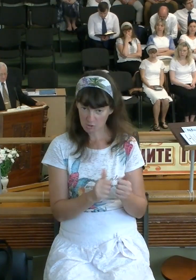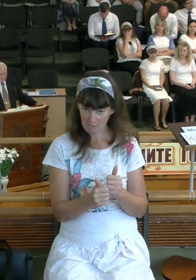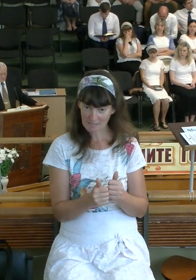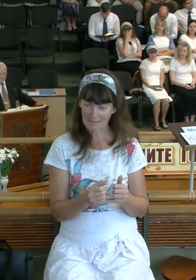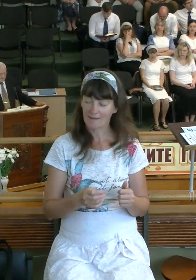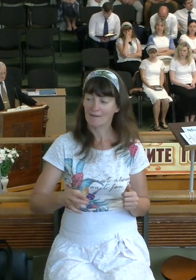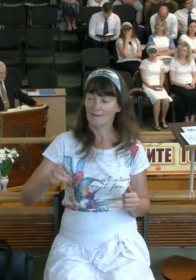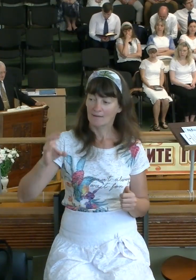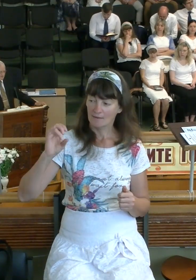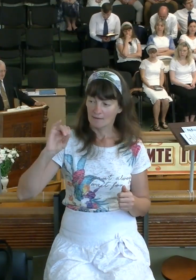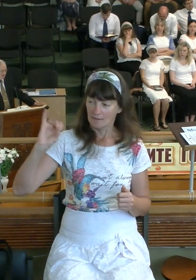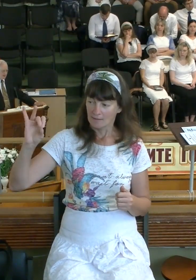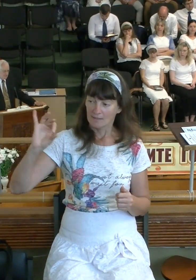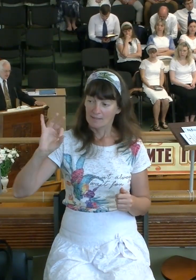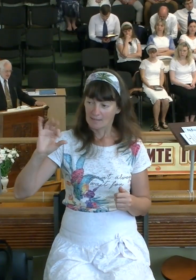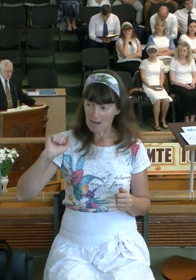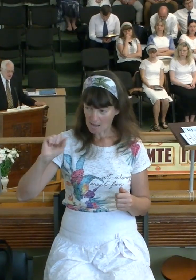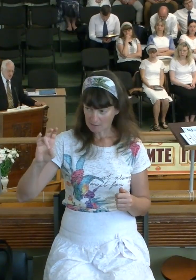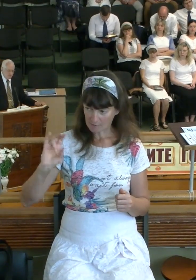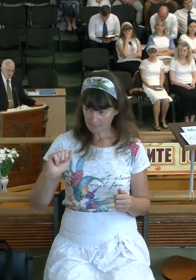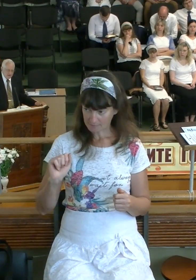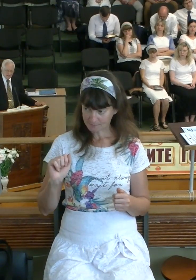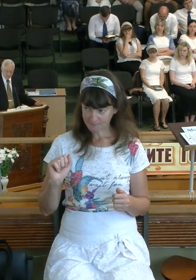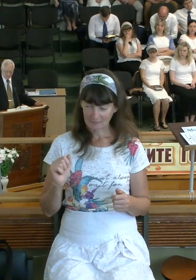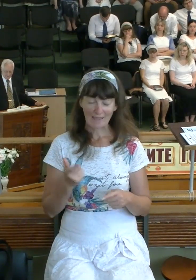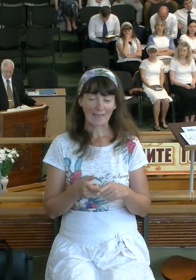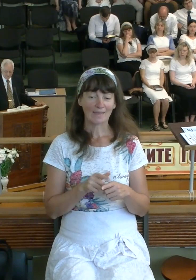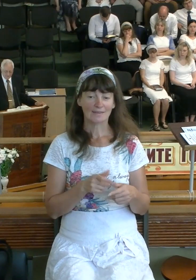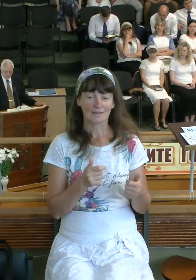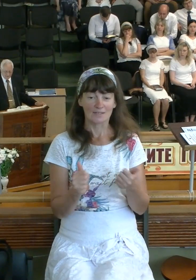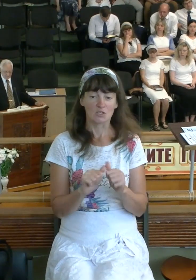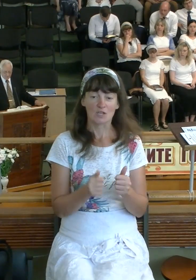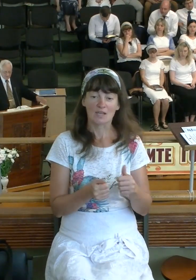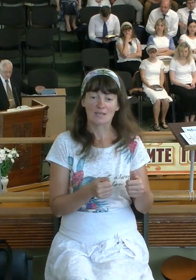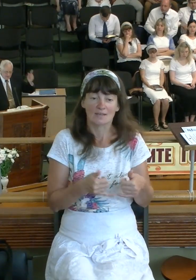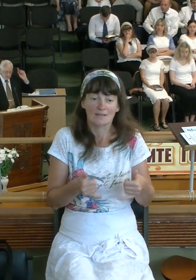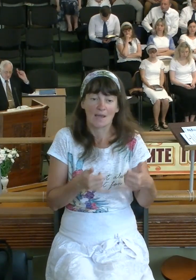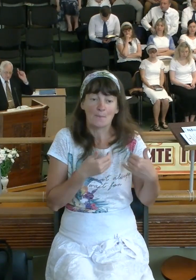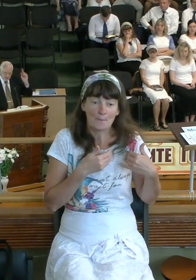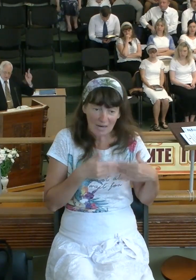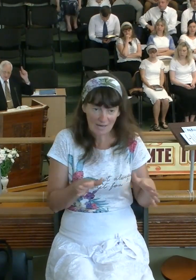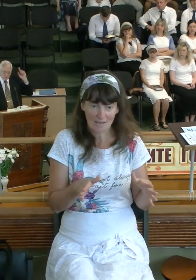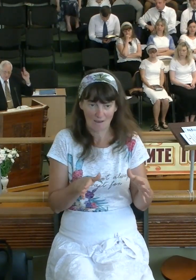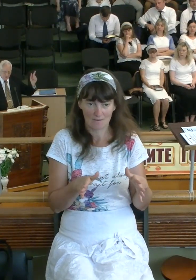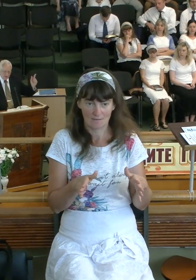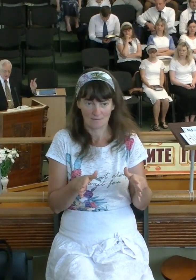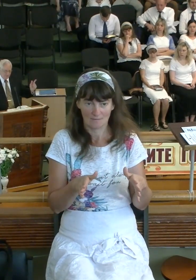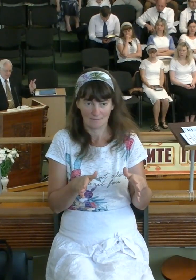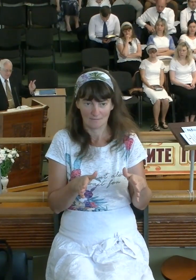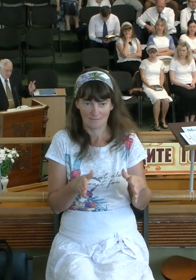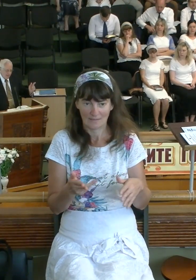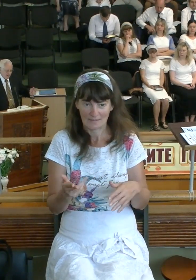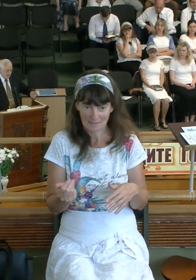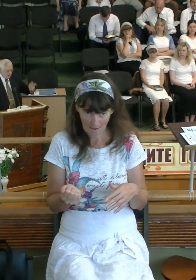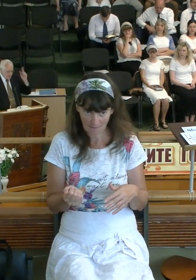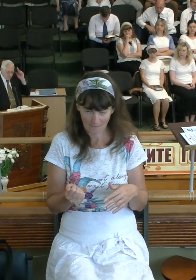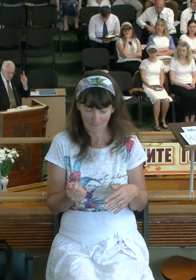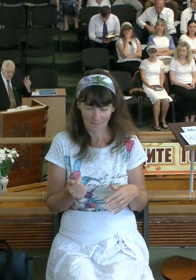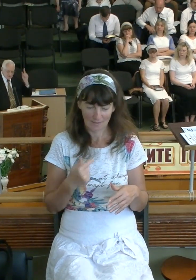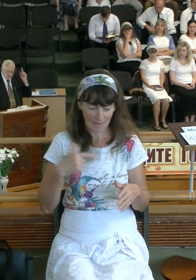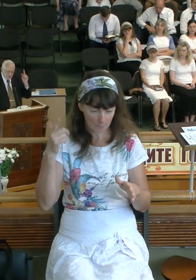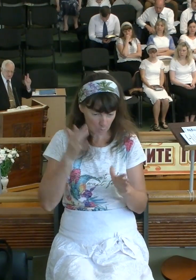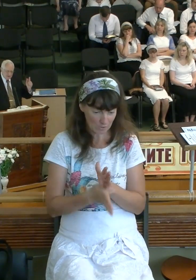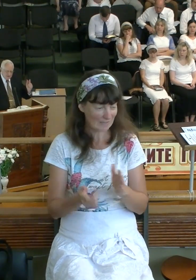Иоанна. Крещение Иоанна, крещение покаяния. То есть они уверовали в Бога.